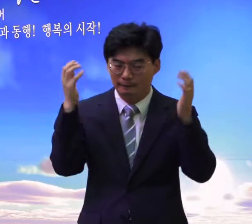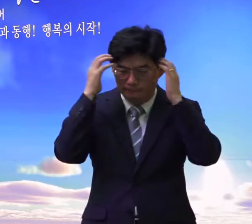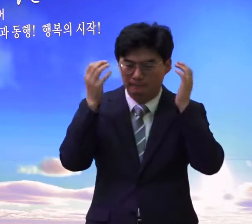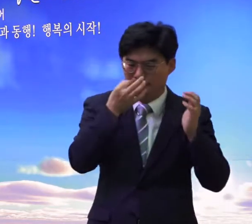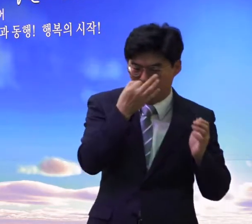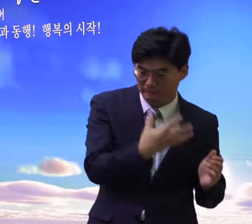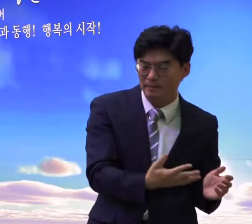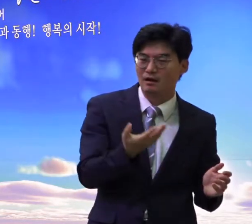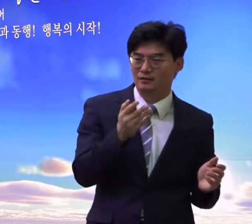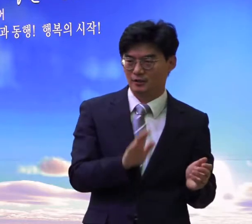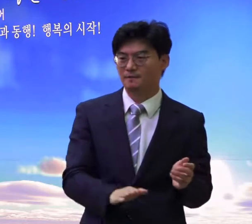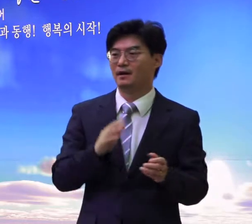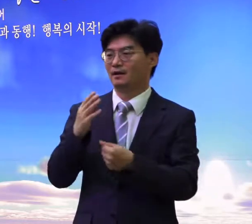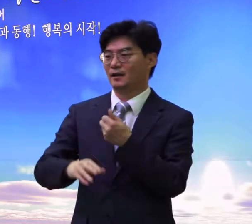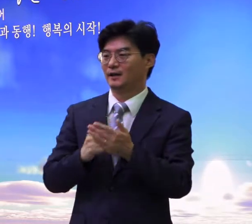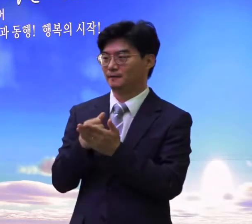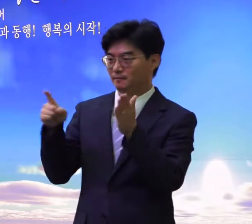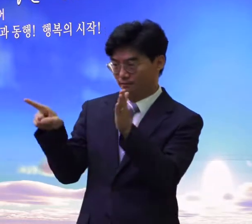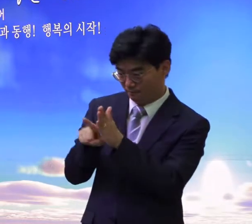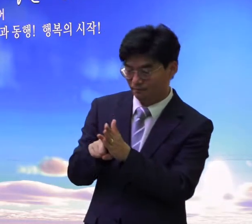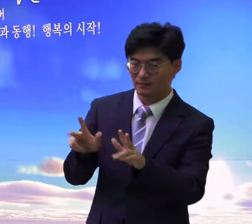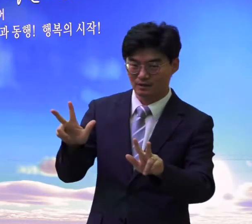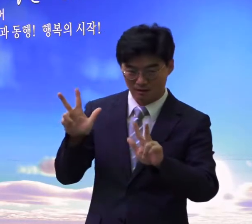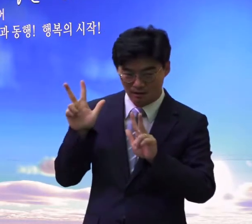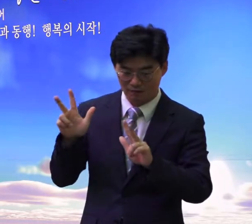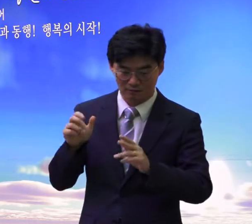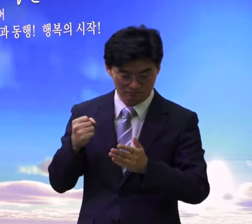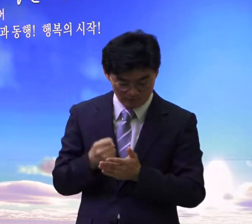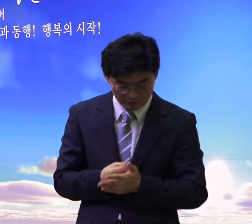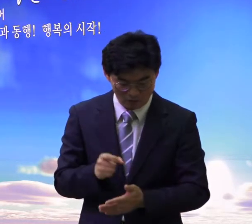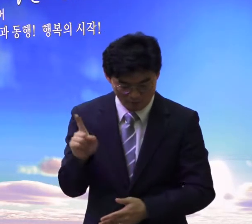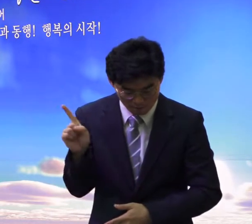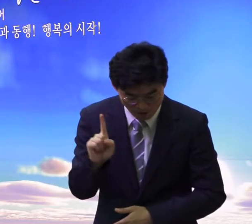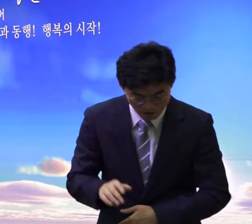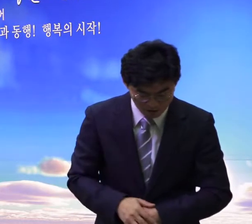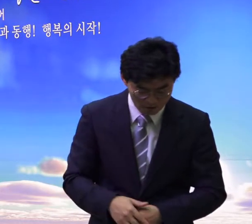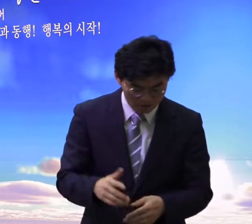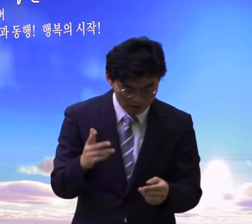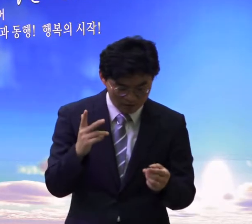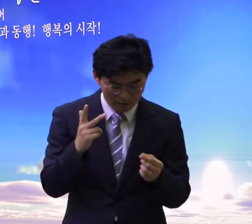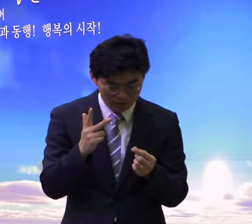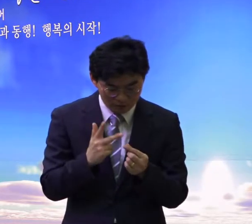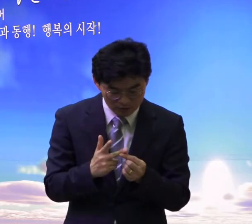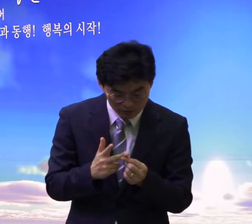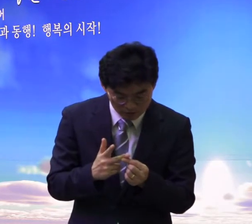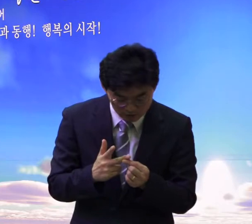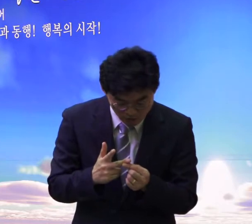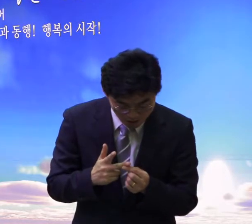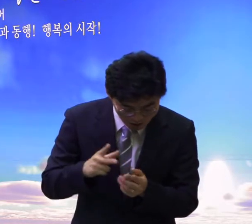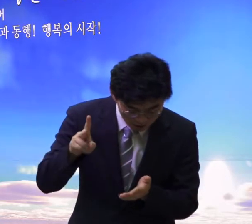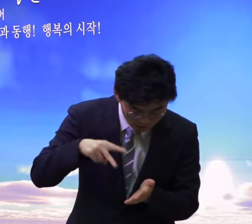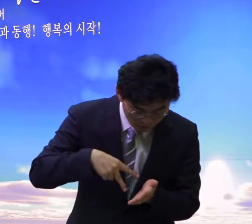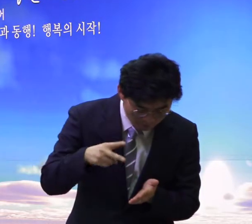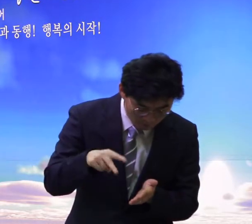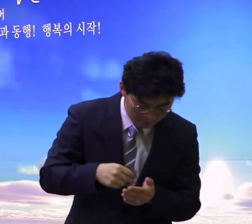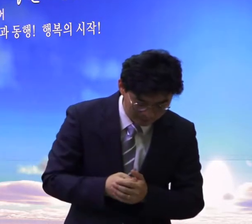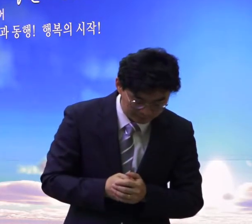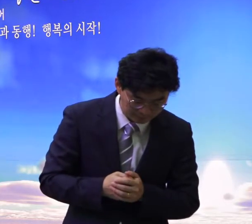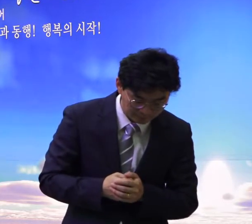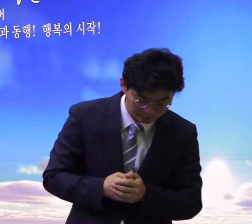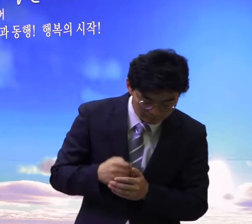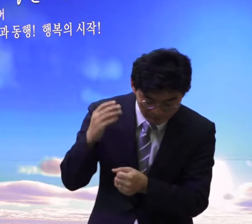결단을 내립니다. 오늘 본문의 7절의 말씀인데요. 우리 7절 말씀을 한번 같이 봉독해 보겠습니다.